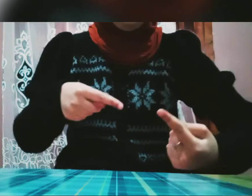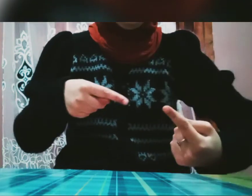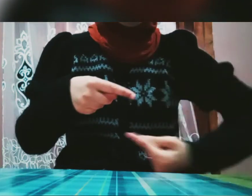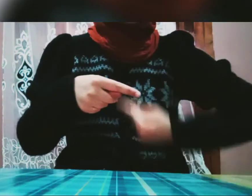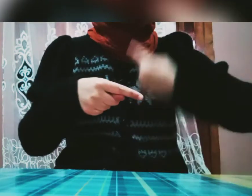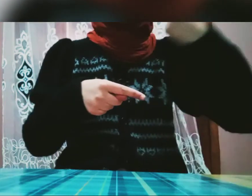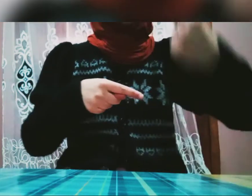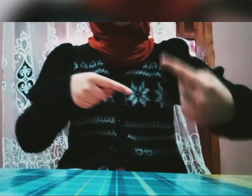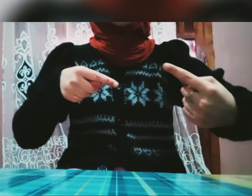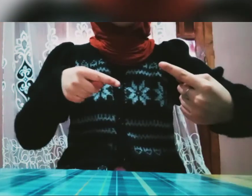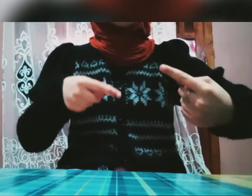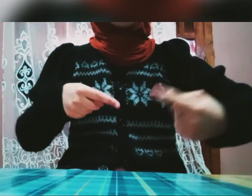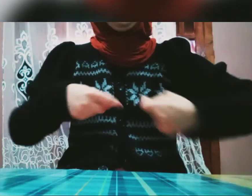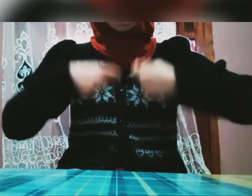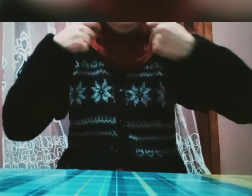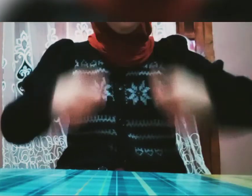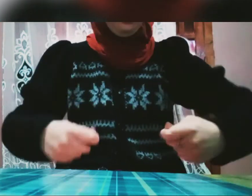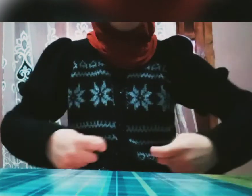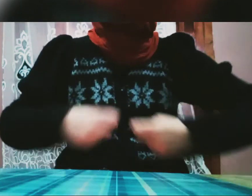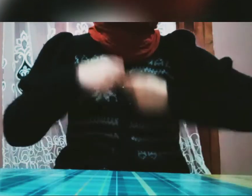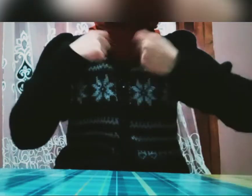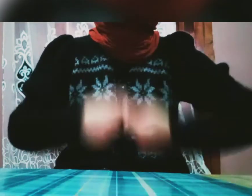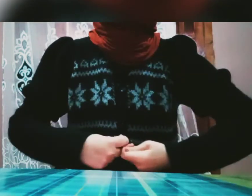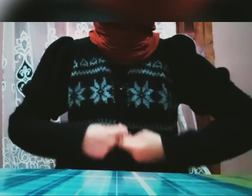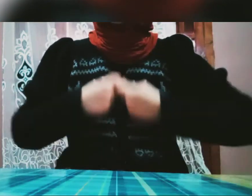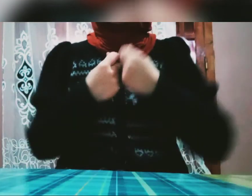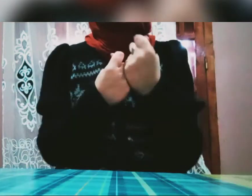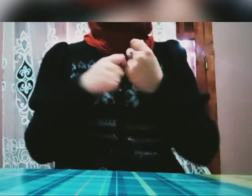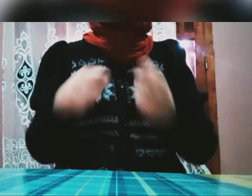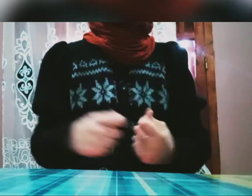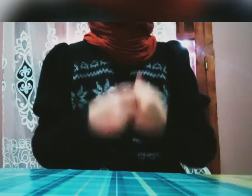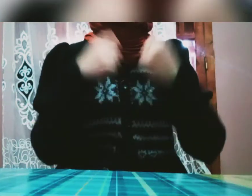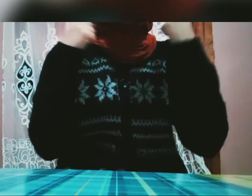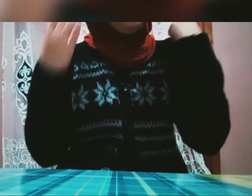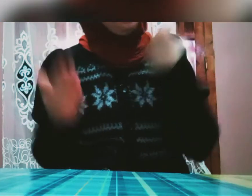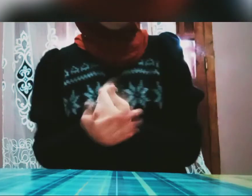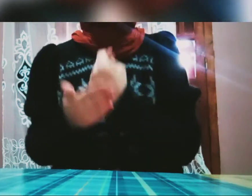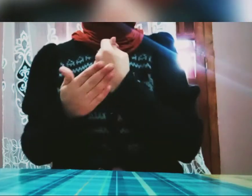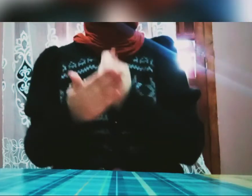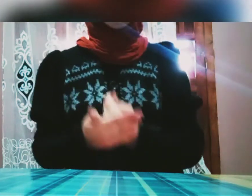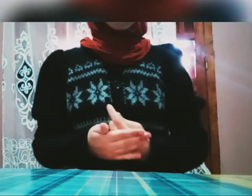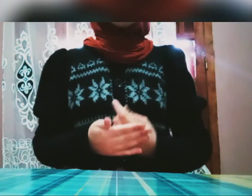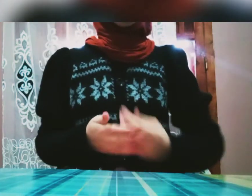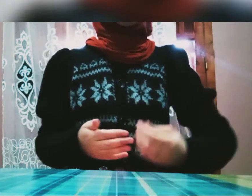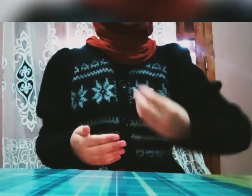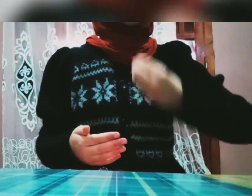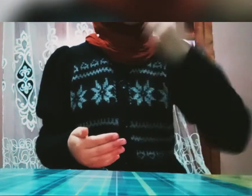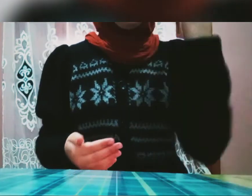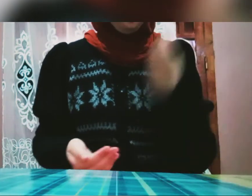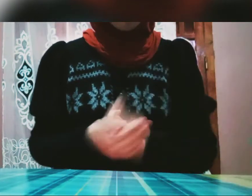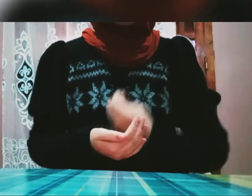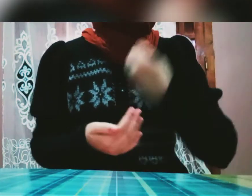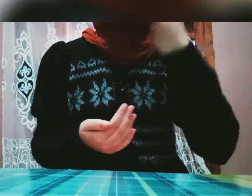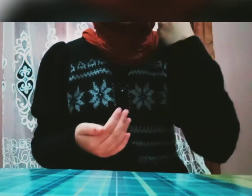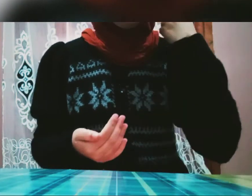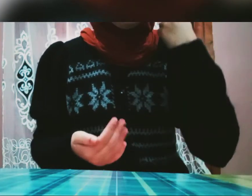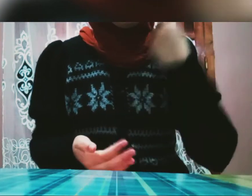من جديد يتحدى من جديد يعني مصر انه يوصل في الحاجة اللي انت حابها وتشيها صح